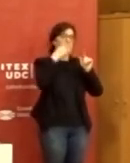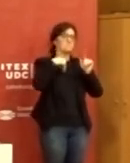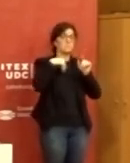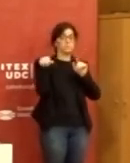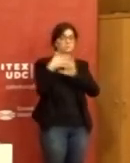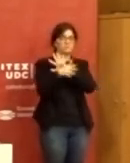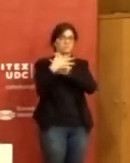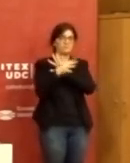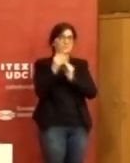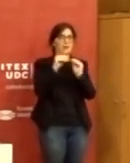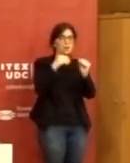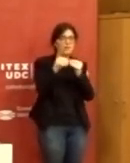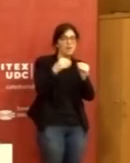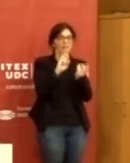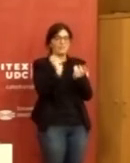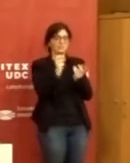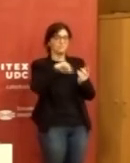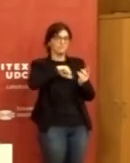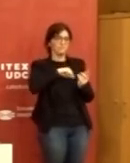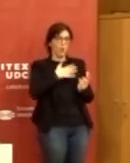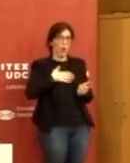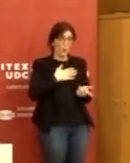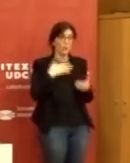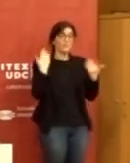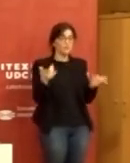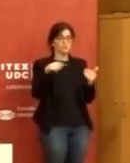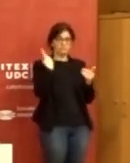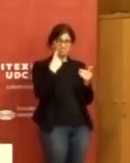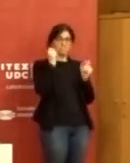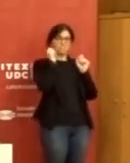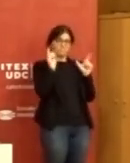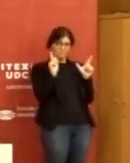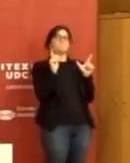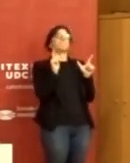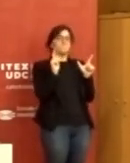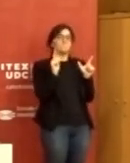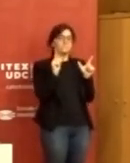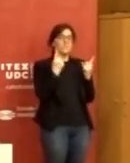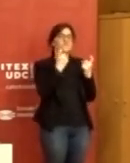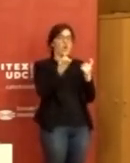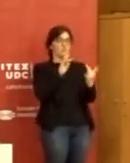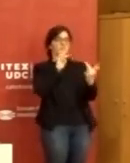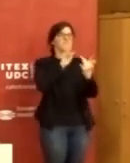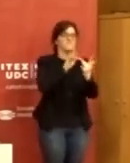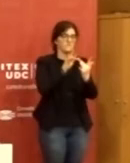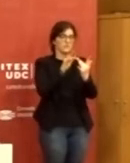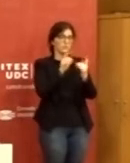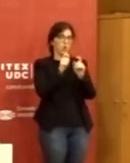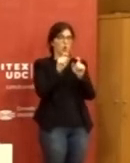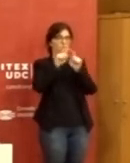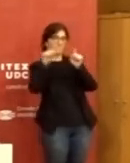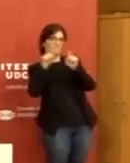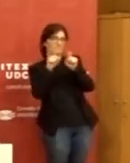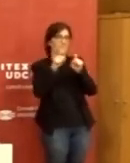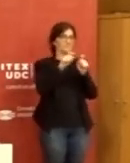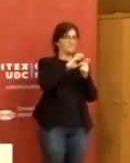cosas, y al querer integrarlos dentro de la empresa, pues notábamos que faltaba ese acercamiento con las empresas, pues.